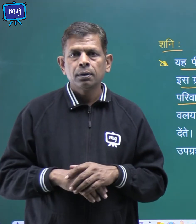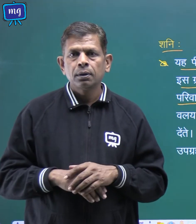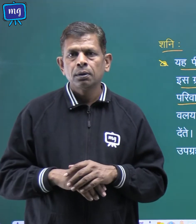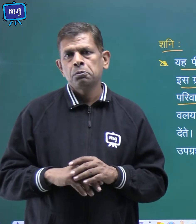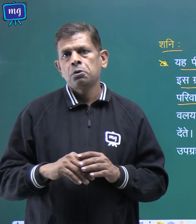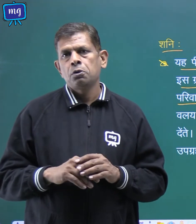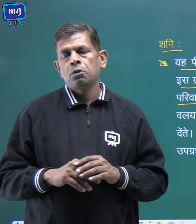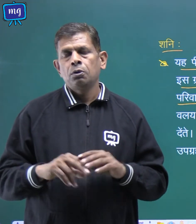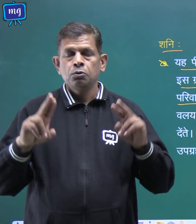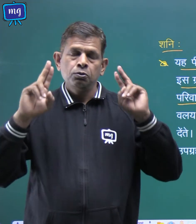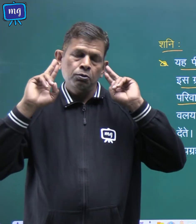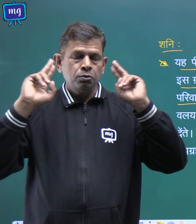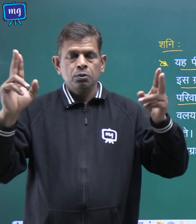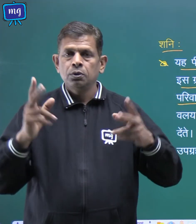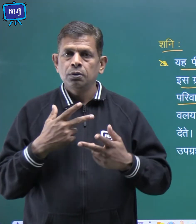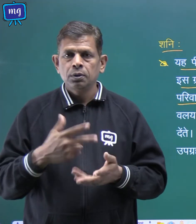अद्वितीय बनाते हैं।